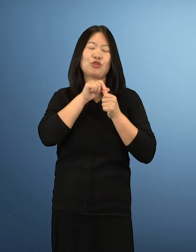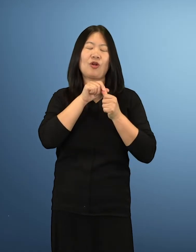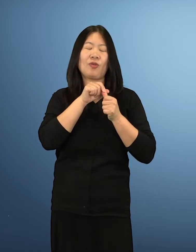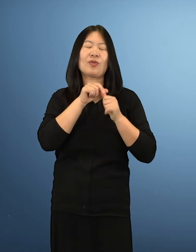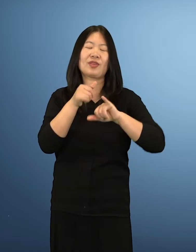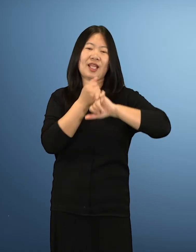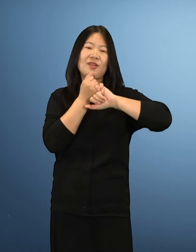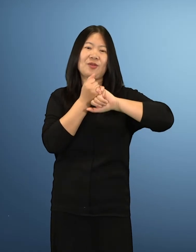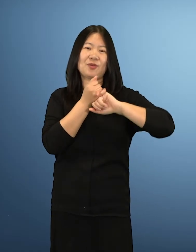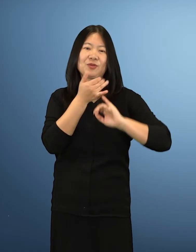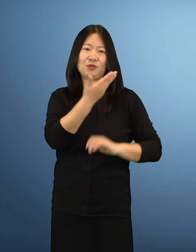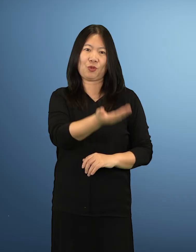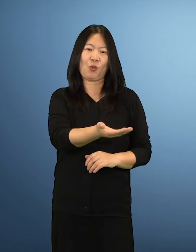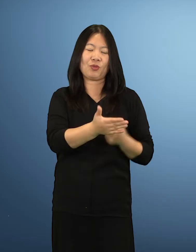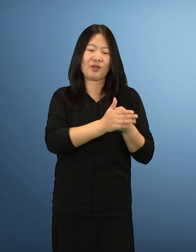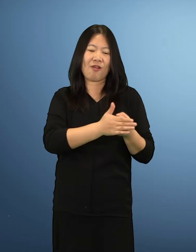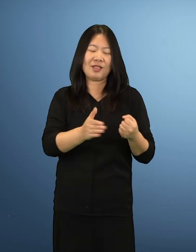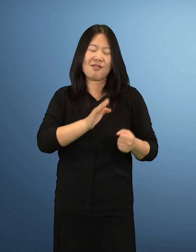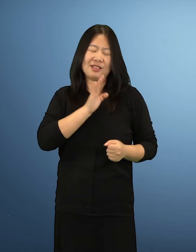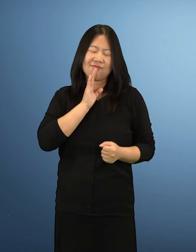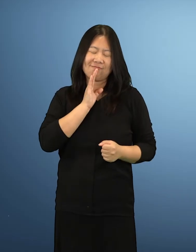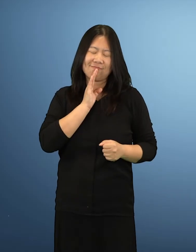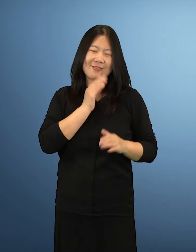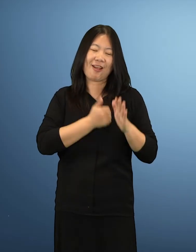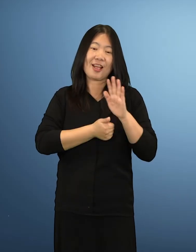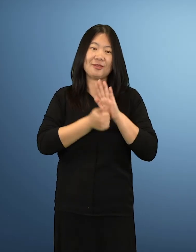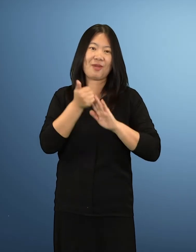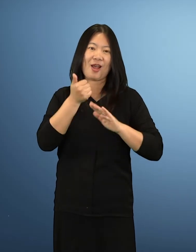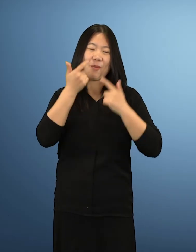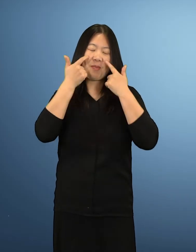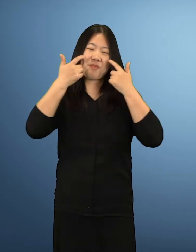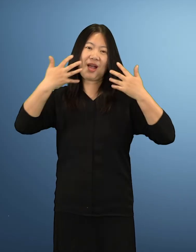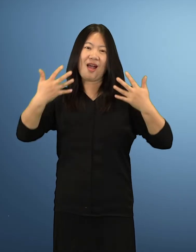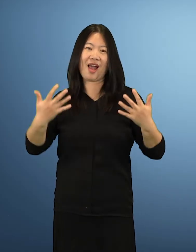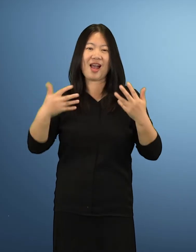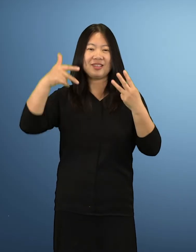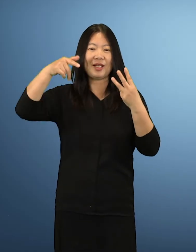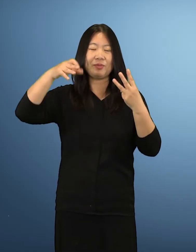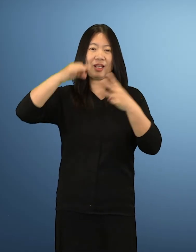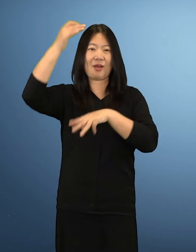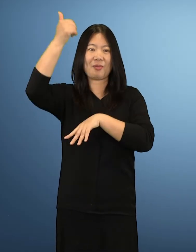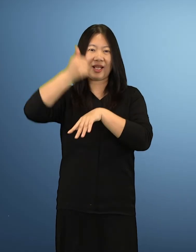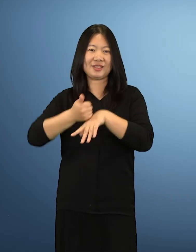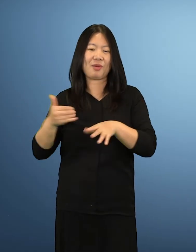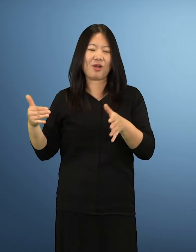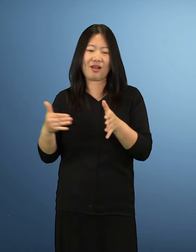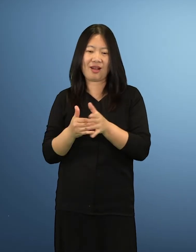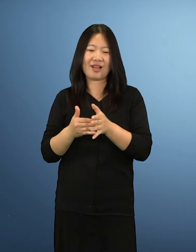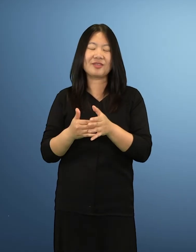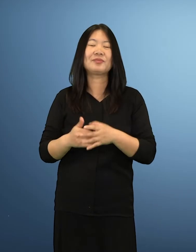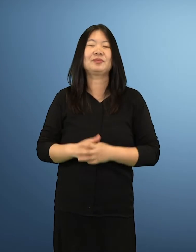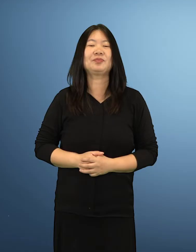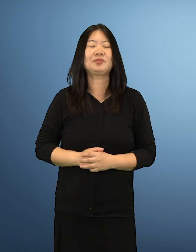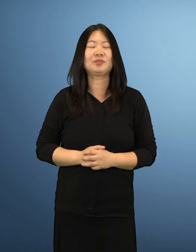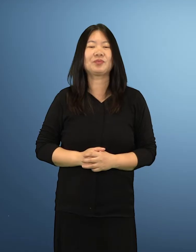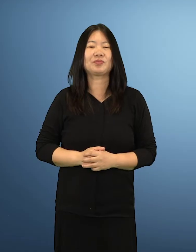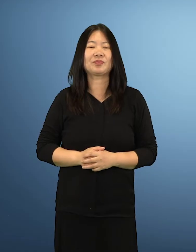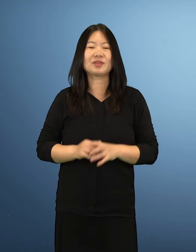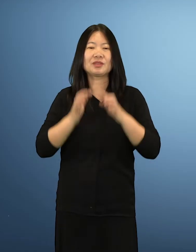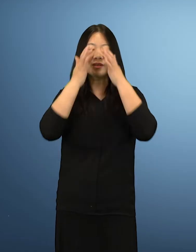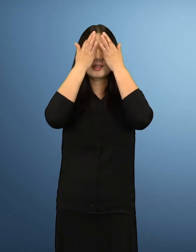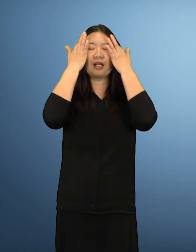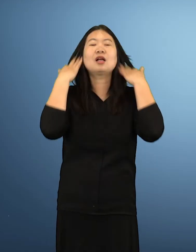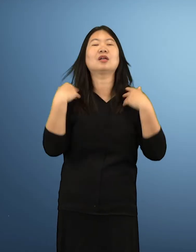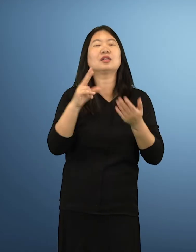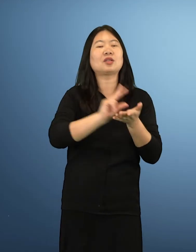구원하시겠답니다. 그래서 굉장히 희망적으로 3장 전체가 마지막까지 끝이 나요. 그러니까